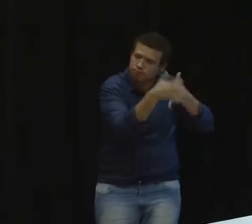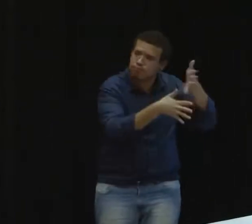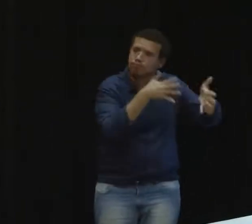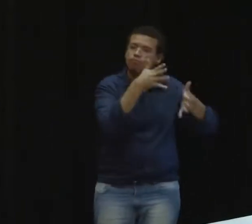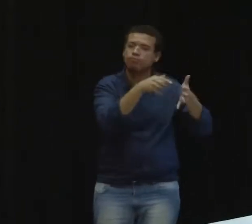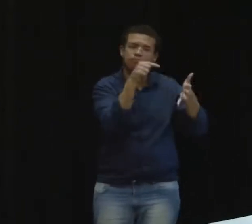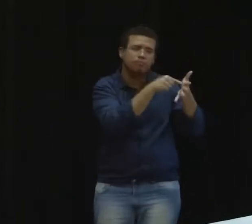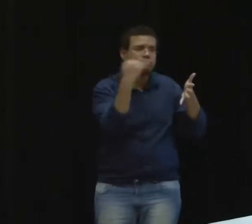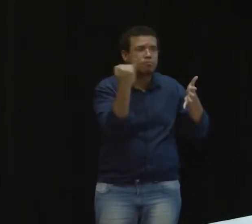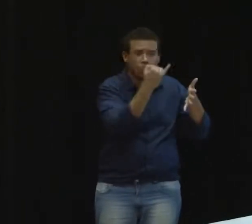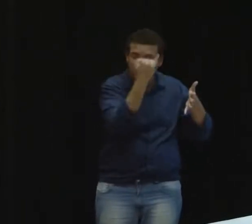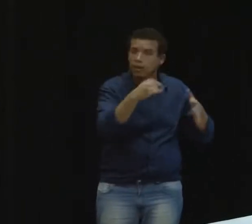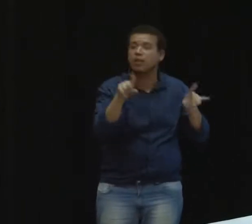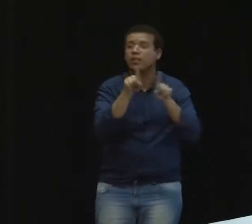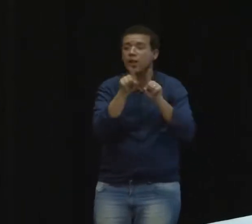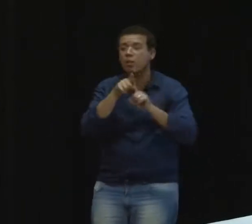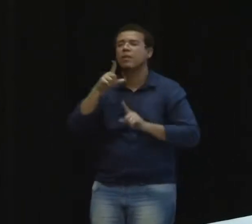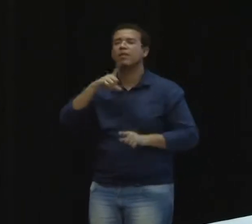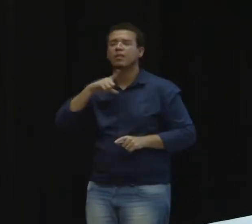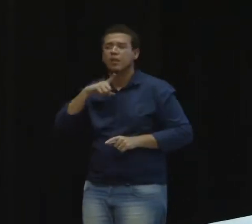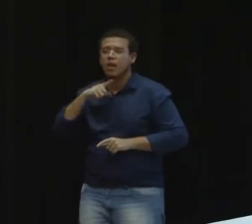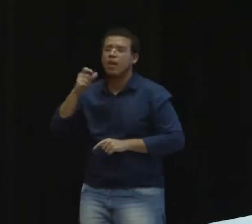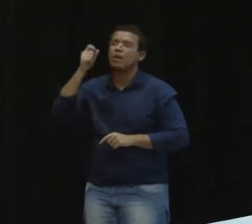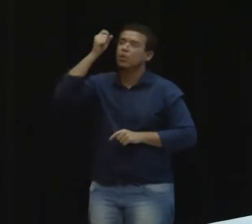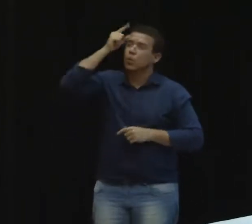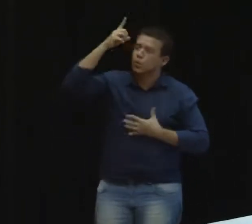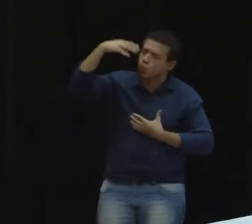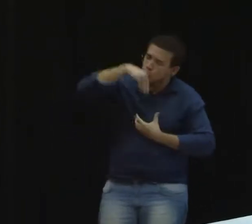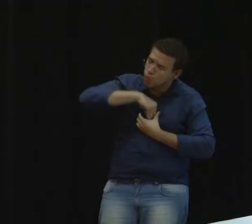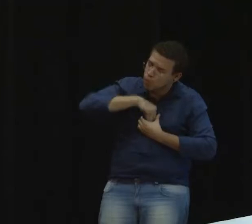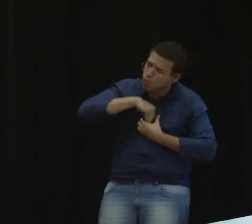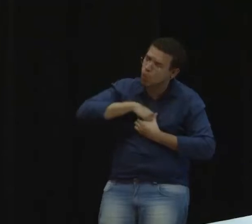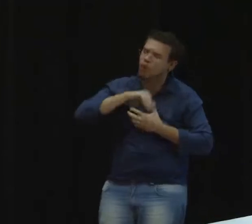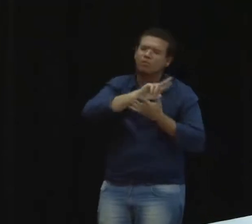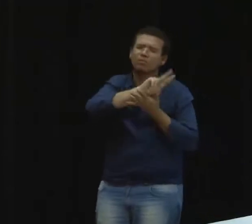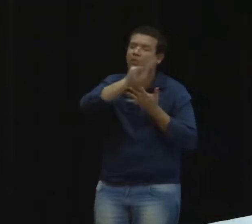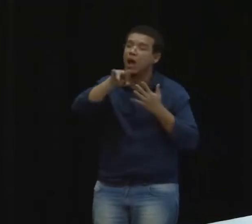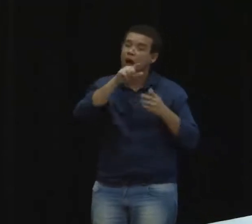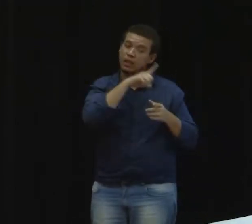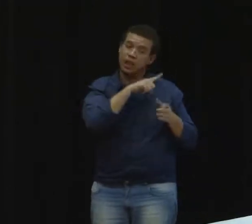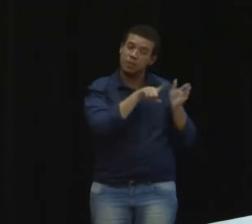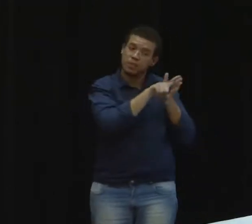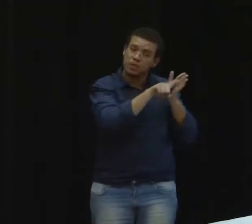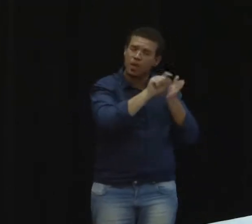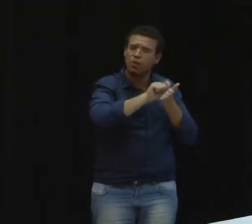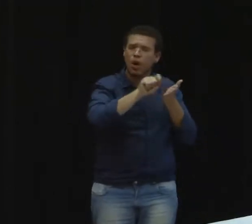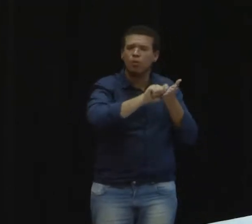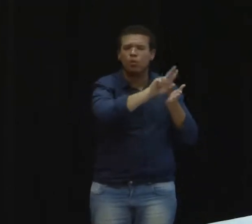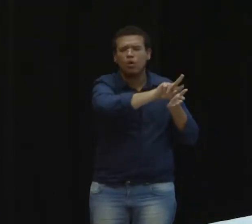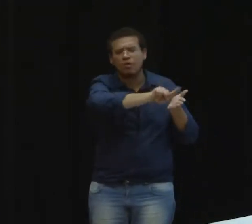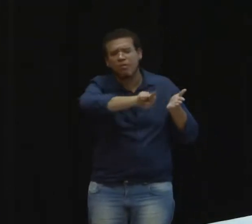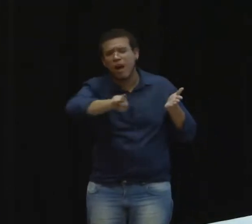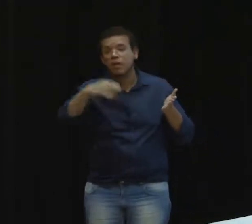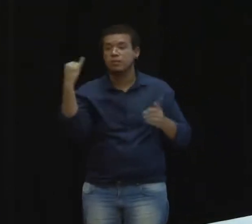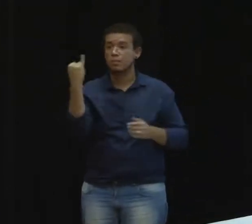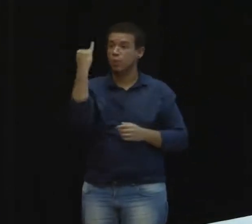língua de sinais e também da cultura, da subjetividade do surdo, diversos